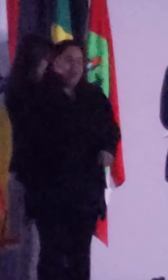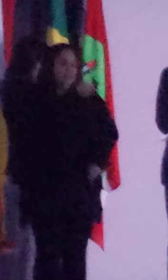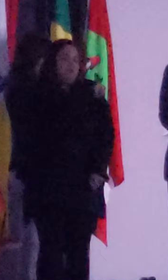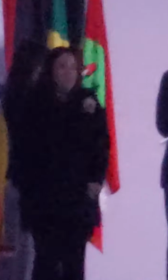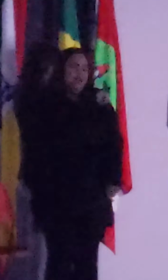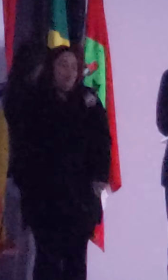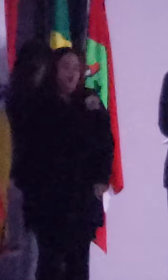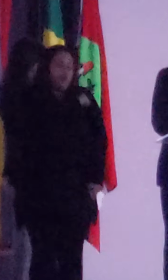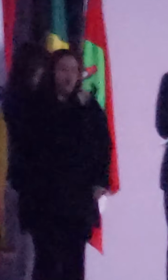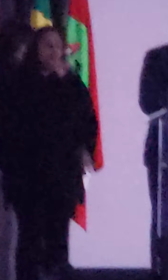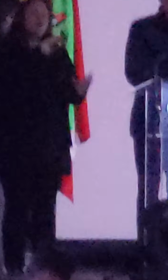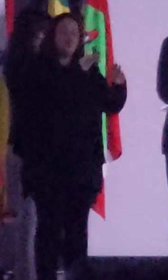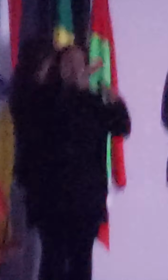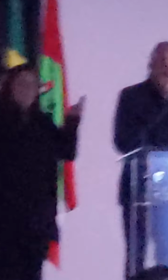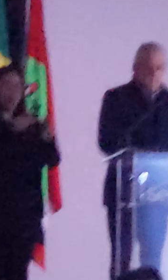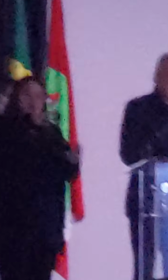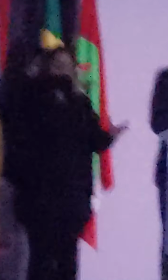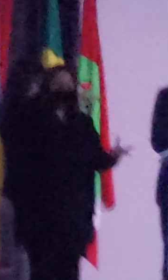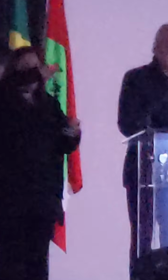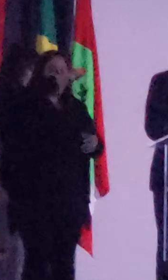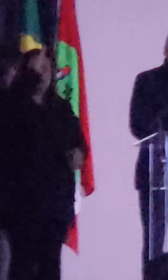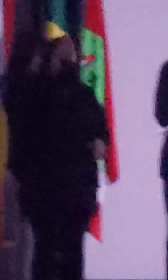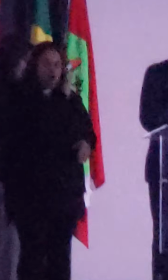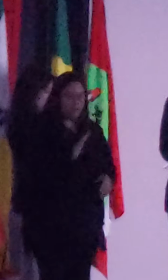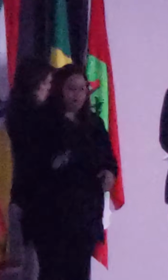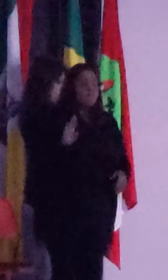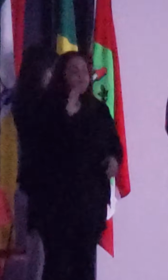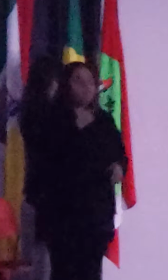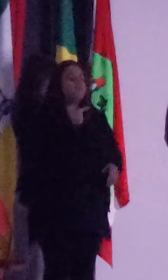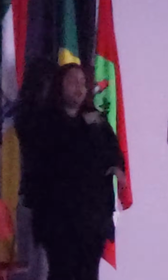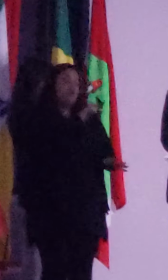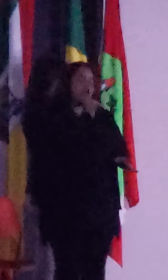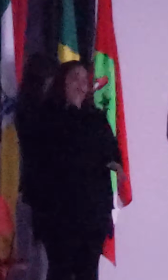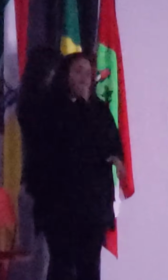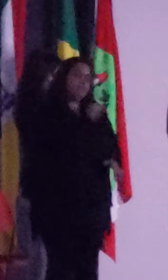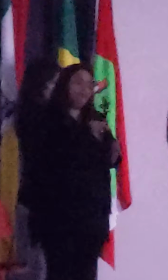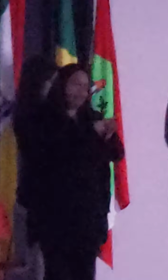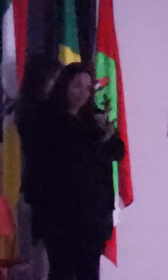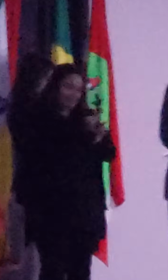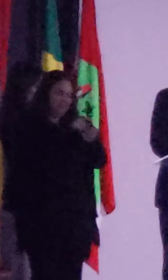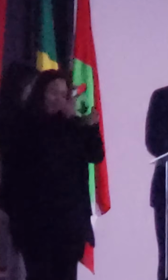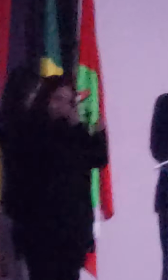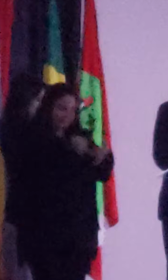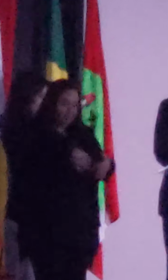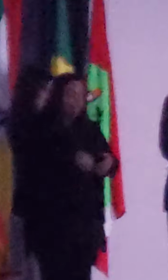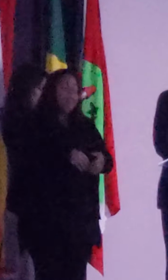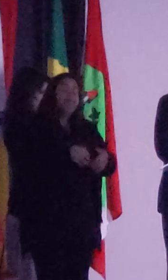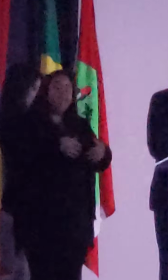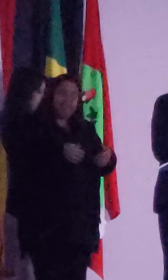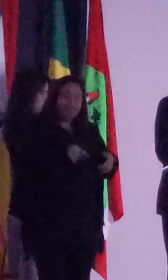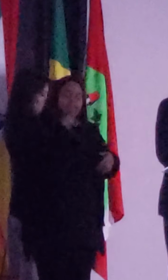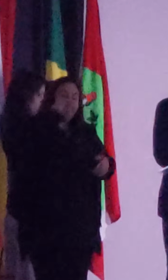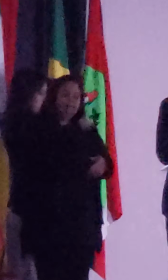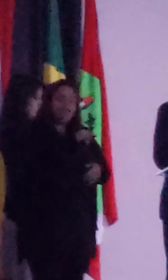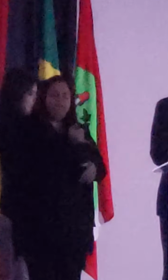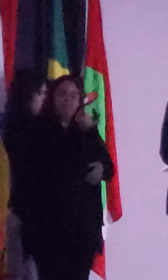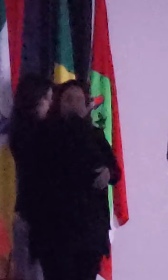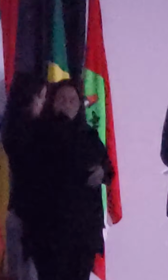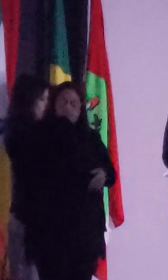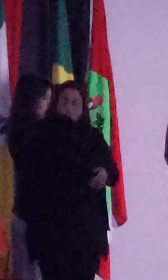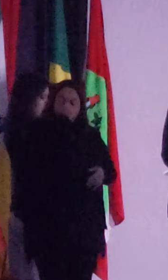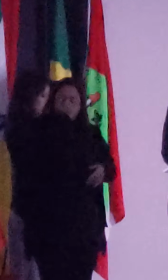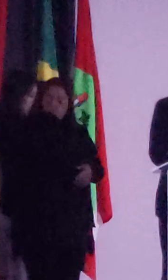Nacional, recentemente relatado aqui pela presidente Ana Lúcia. Este fato